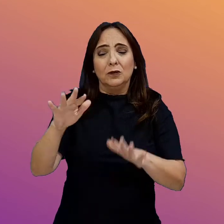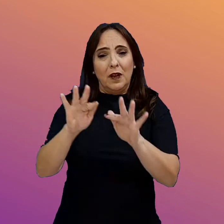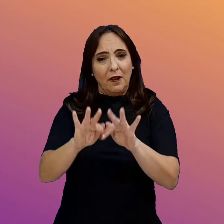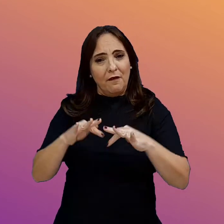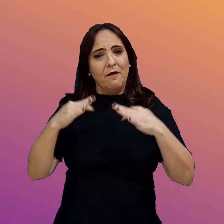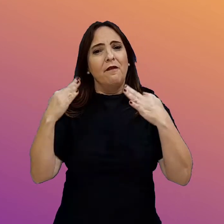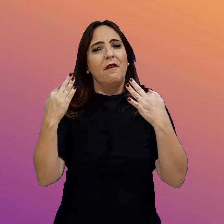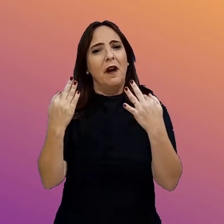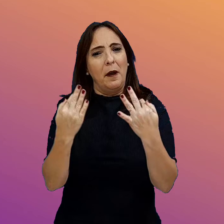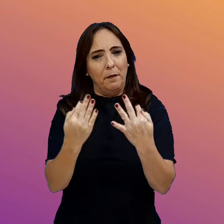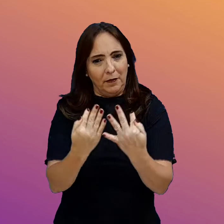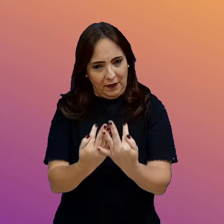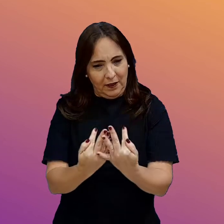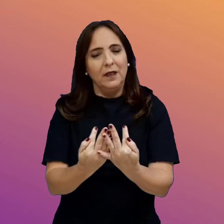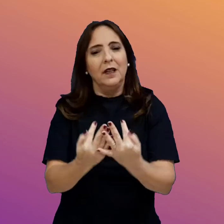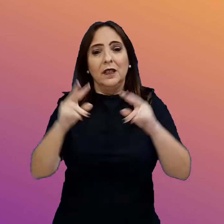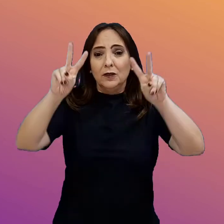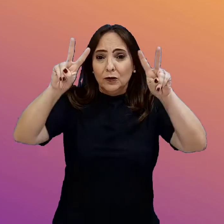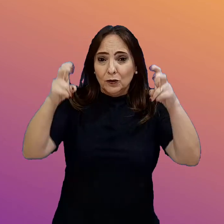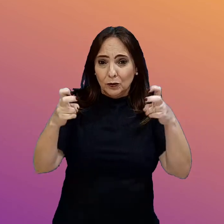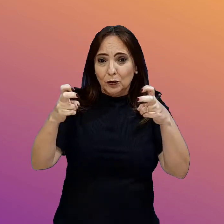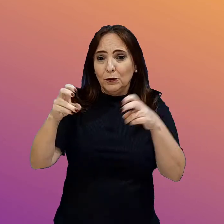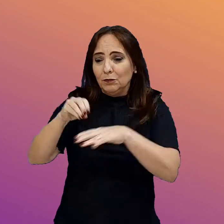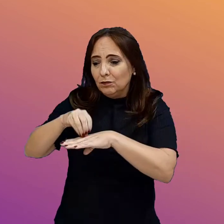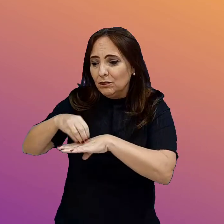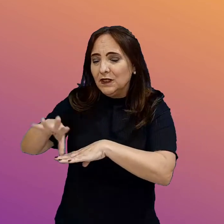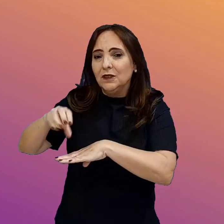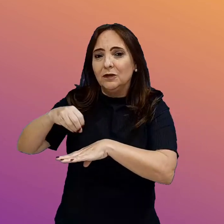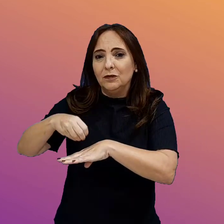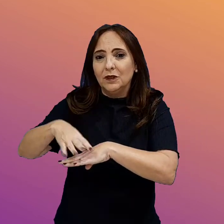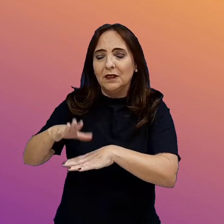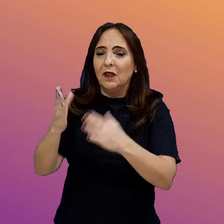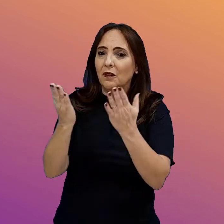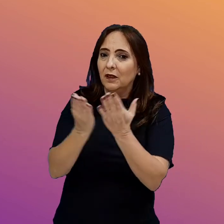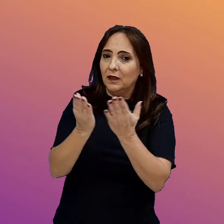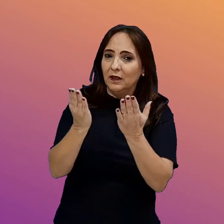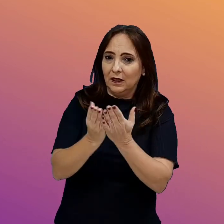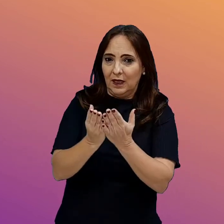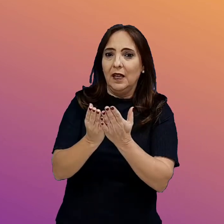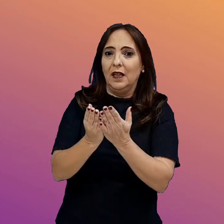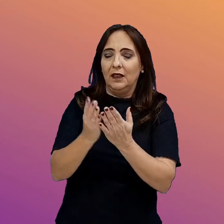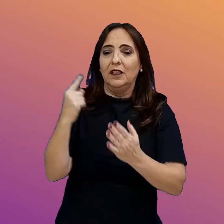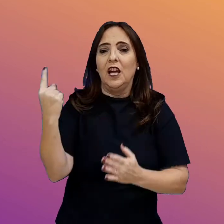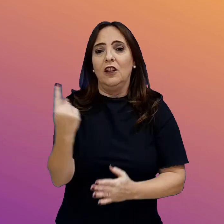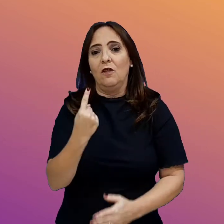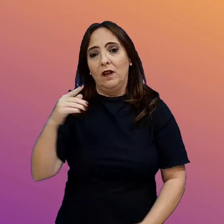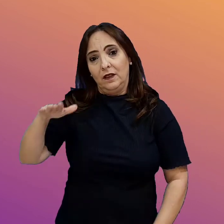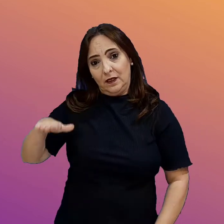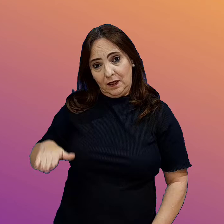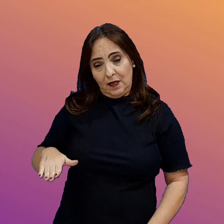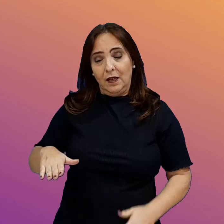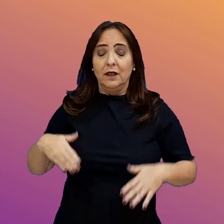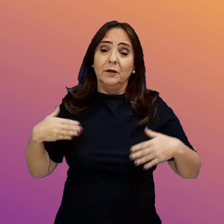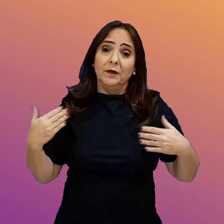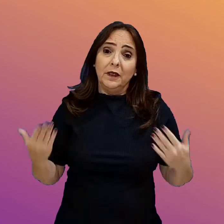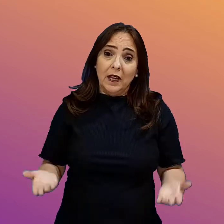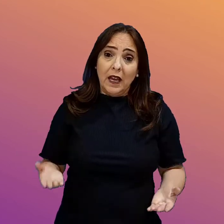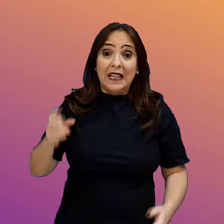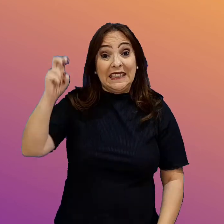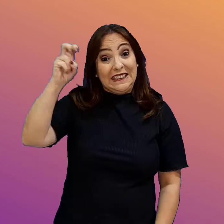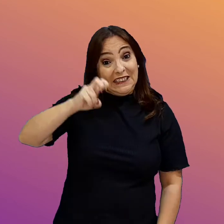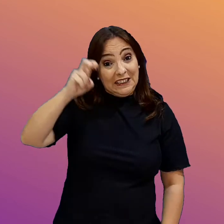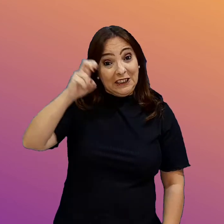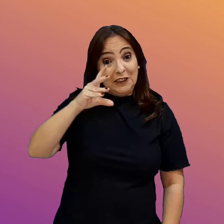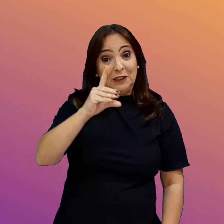inspirar a respeito da educação cristã das nossas crianças. E estamos aqui no nosso